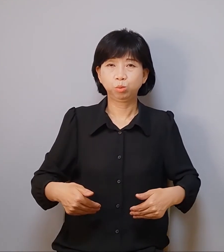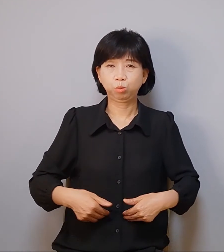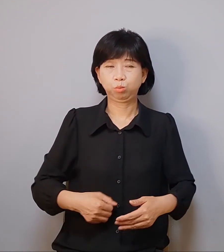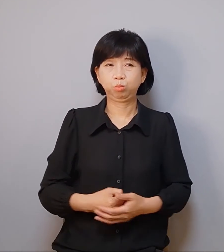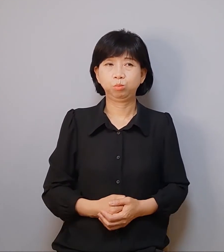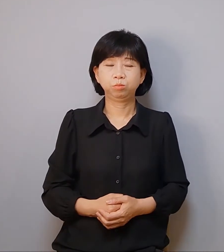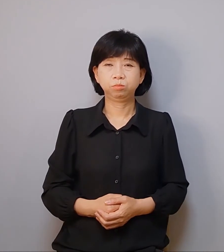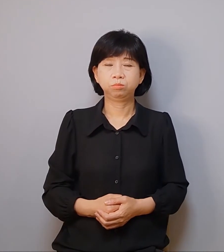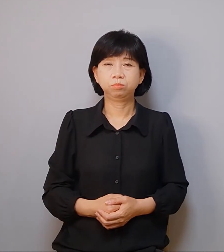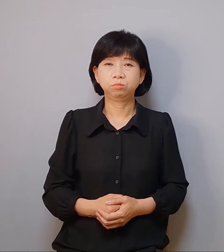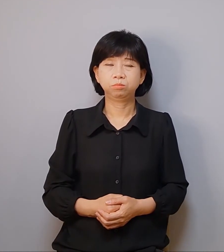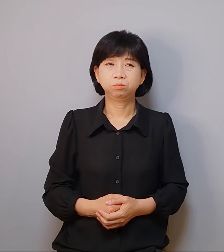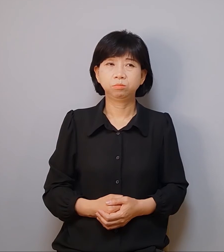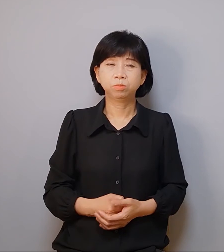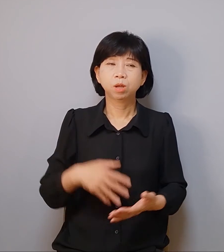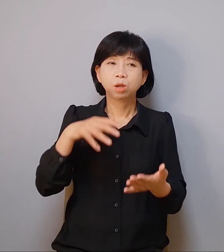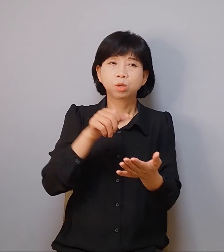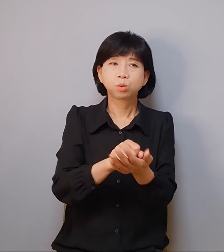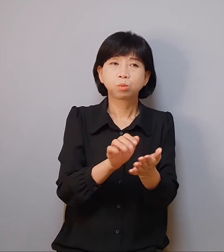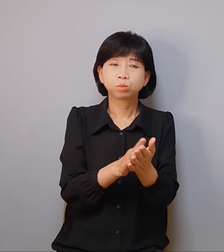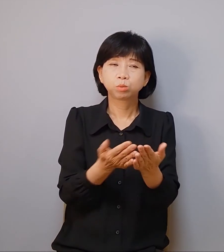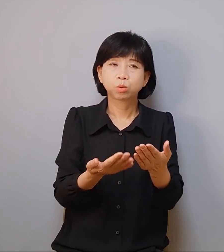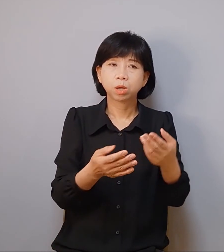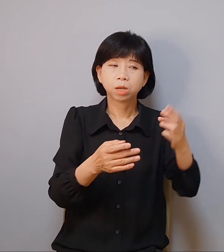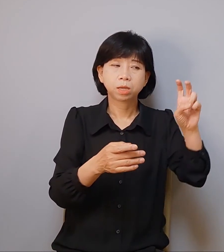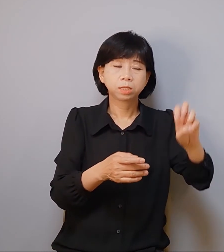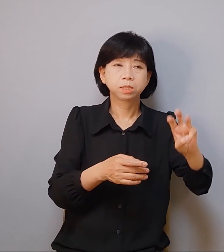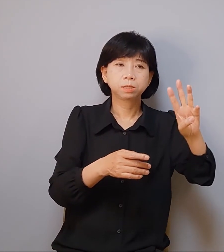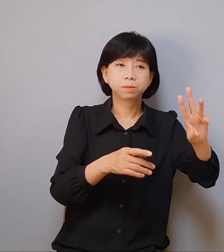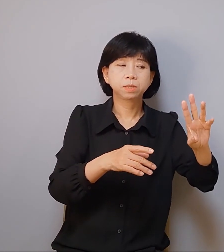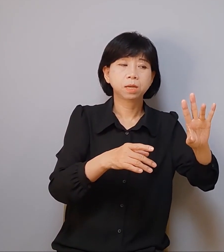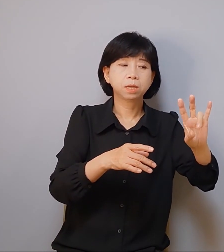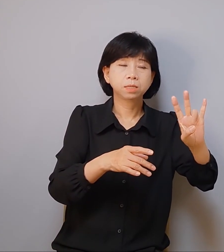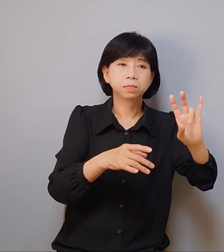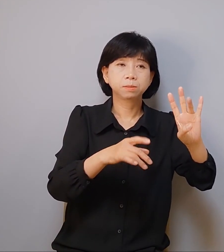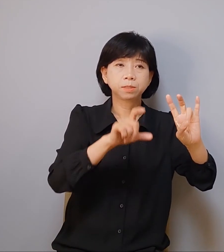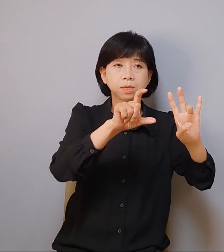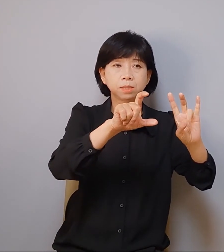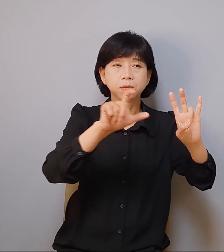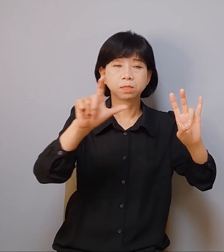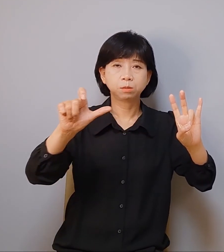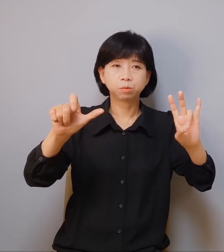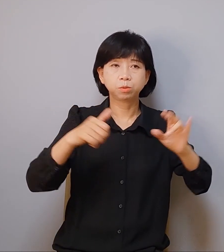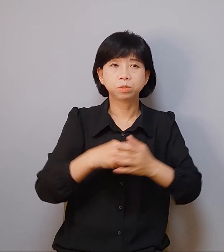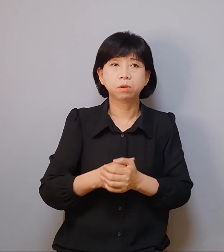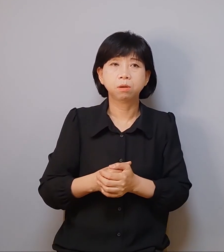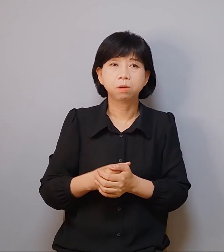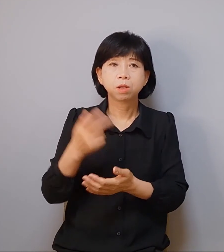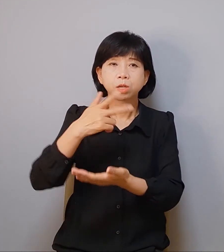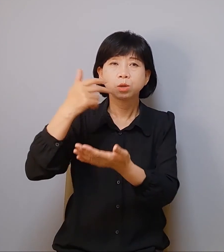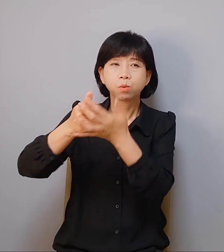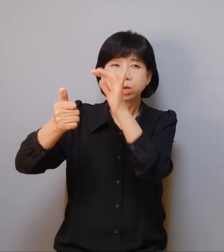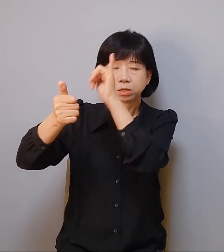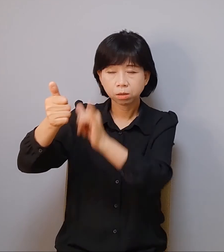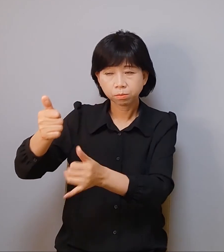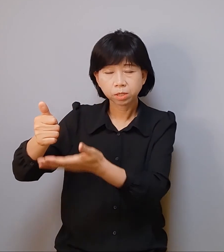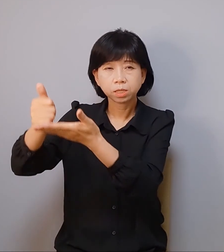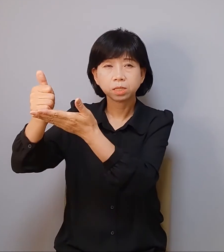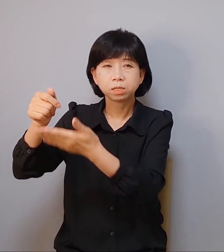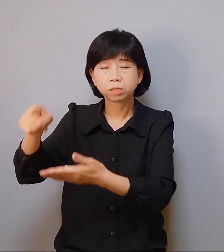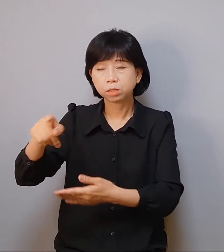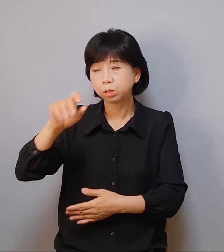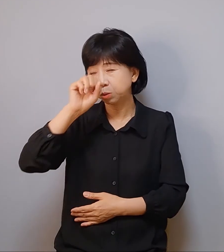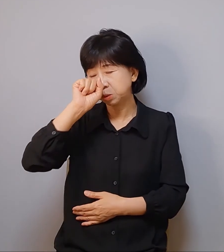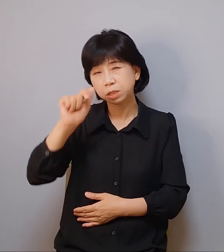구절만 더 보겠습니다. 만일 여호와를 섬기는 것이 너희에게 좋지 않게 보이거든 너희 조상들이 강 저쪽에서 섬기던